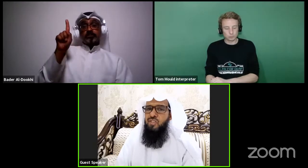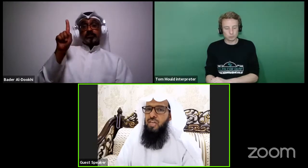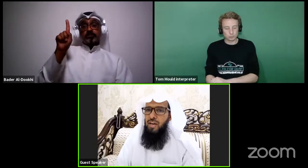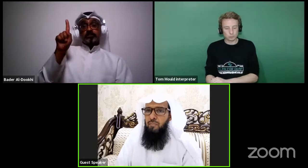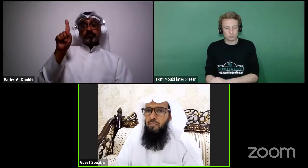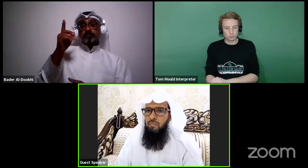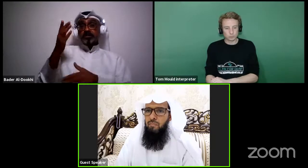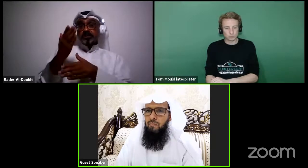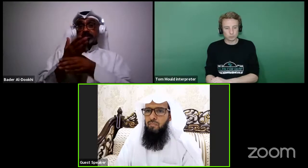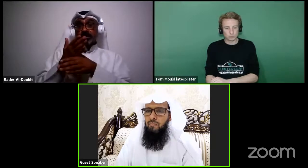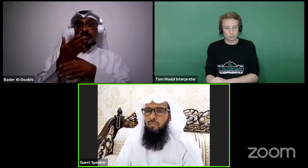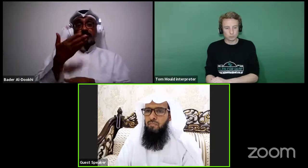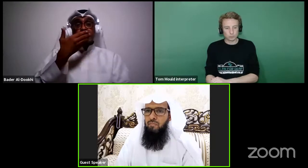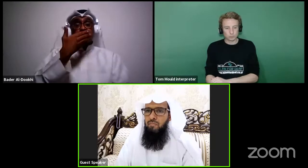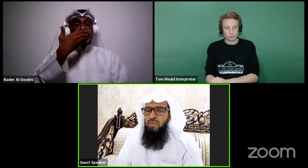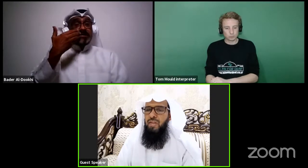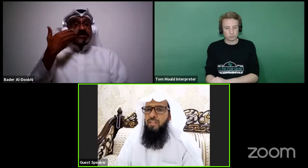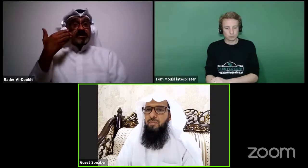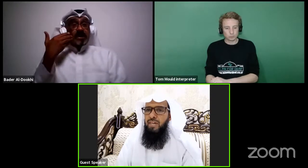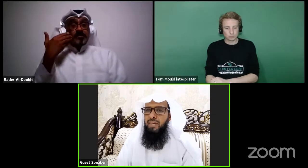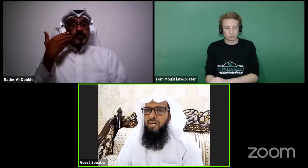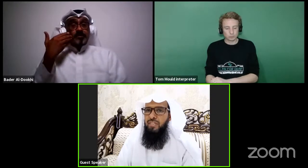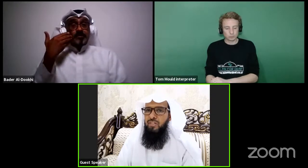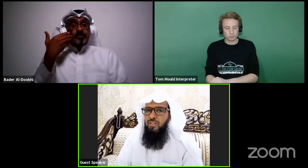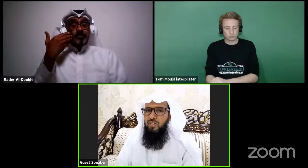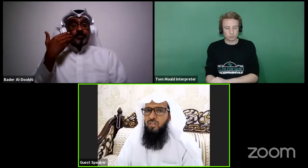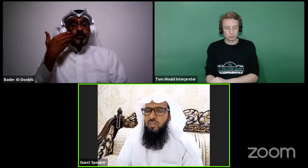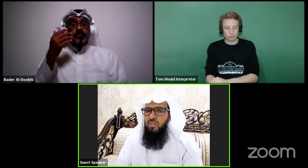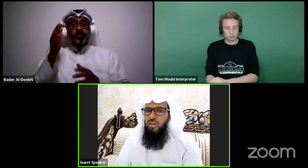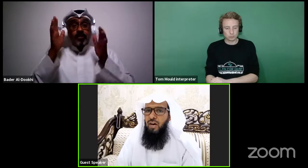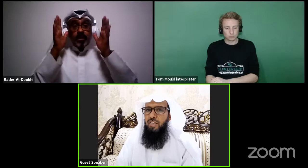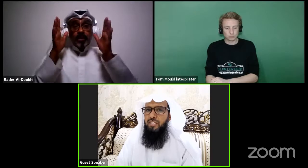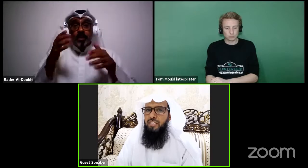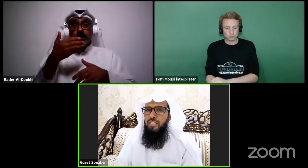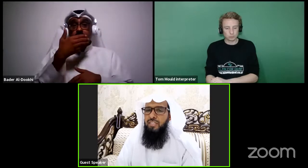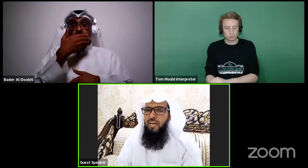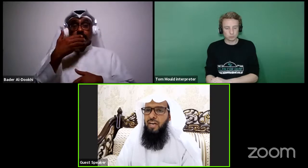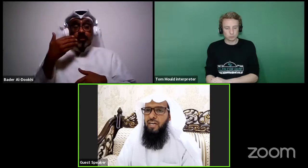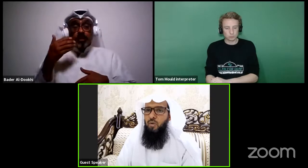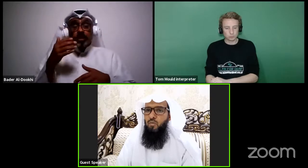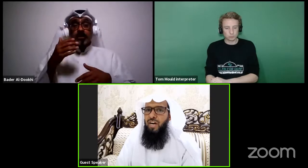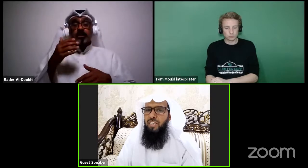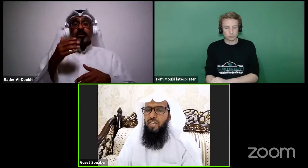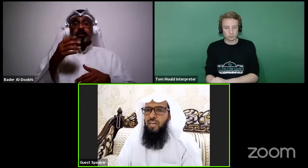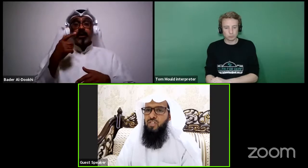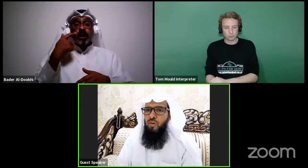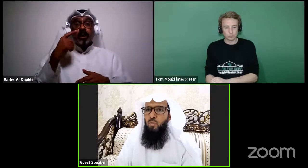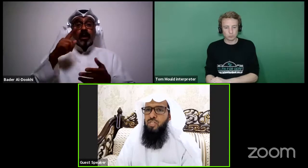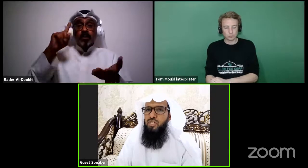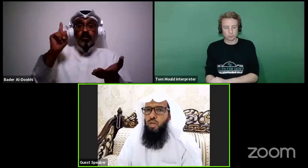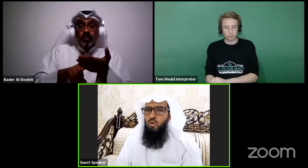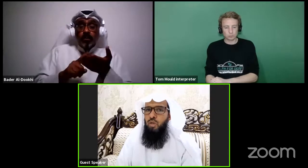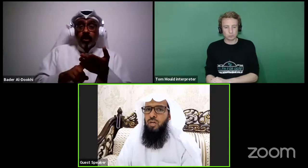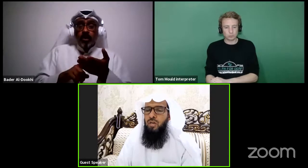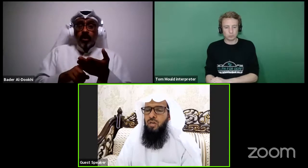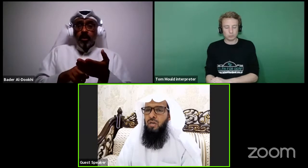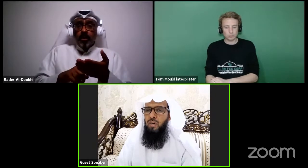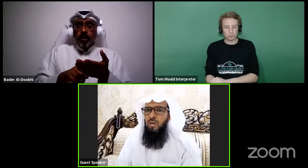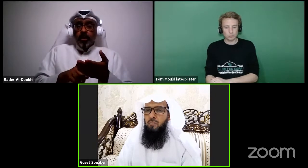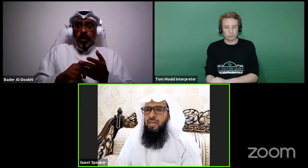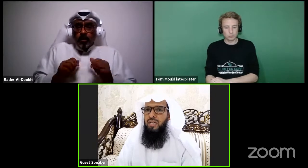لأن الصيام من العبادات التي يتحقق فيها الإخلاص، فهو